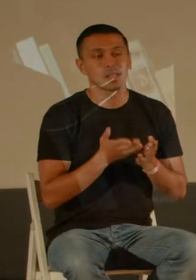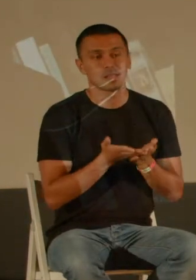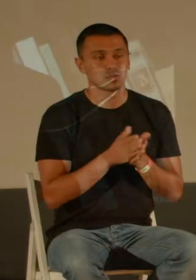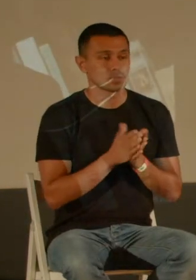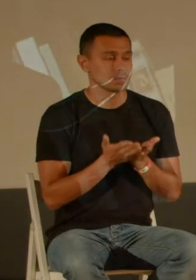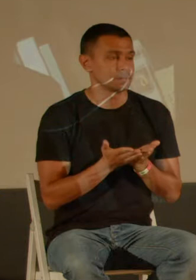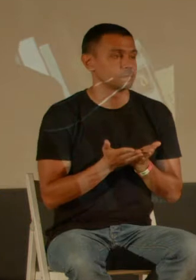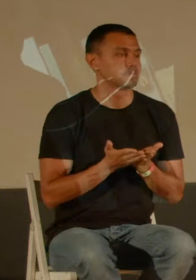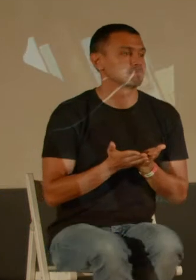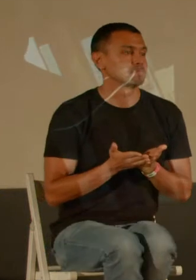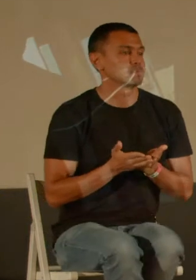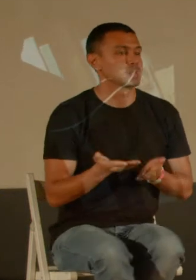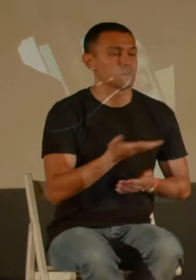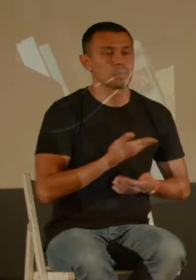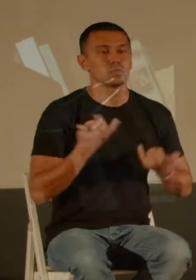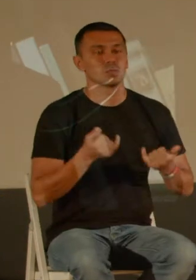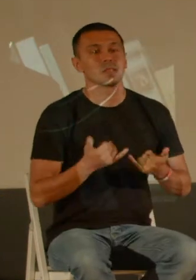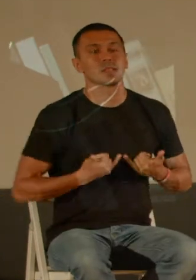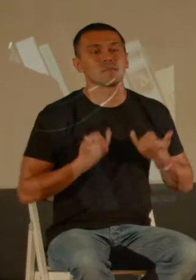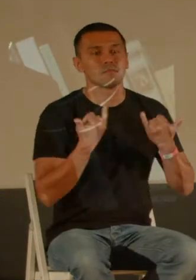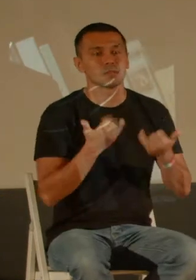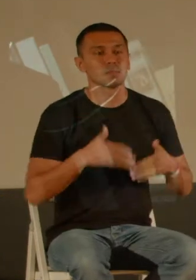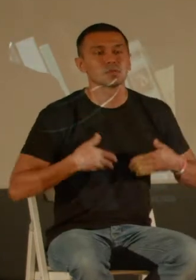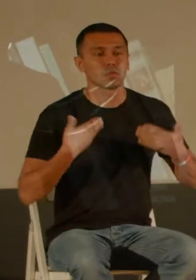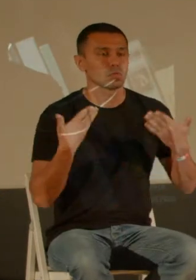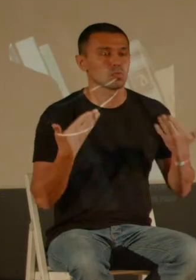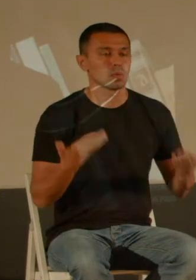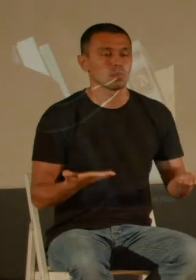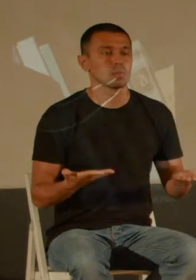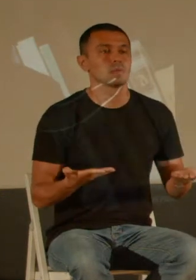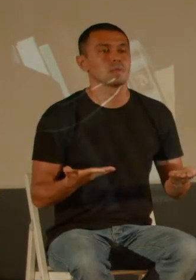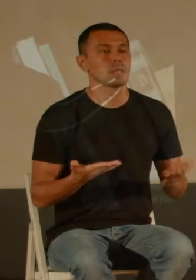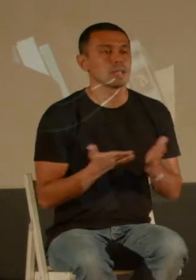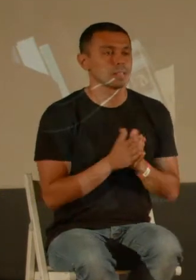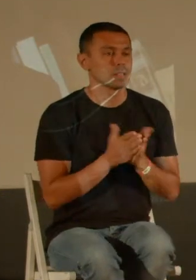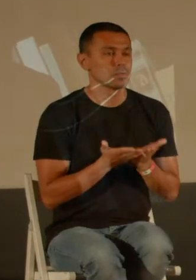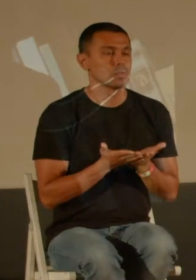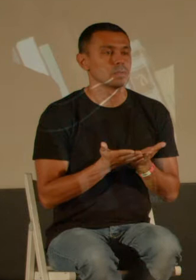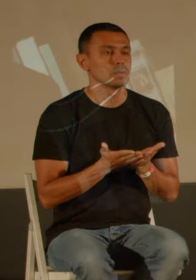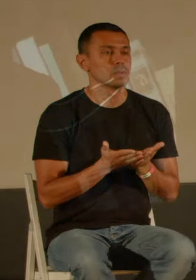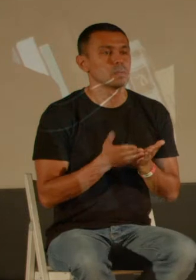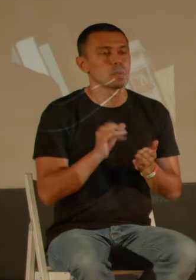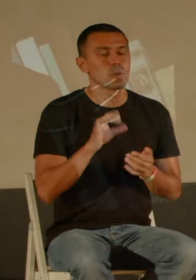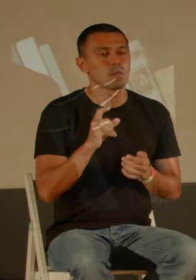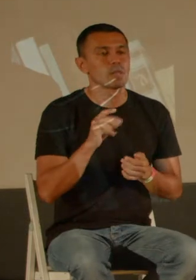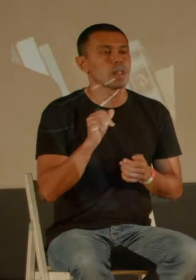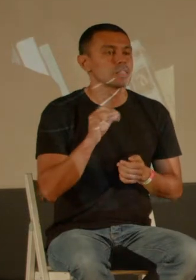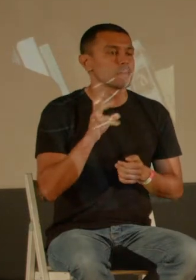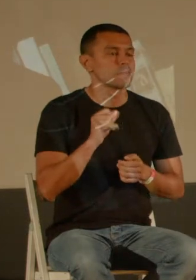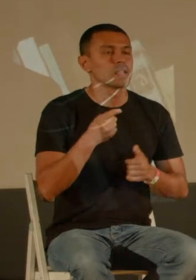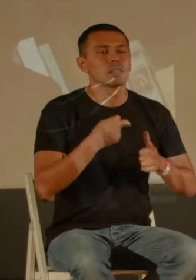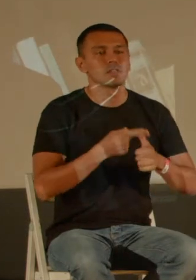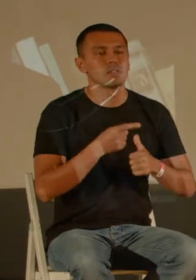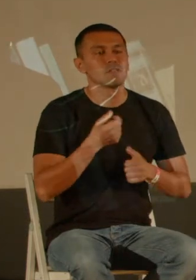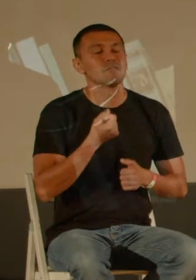книжки. І ми сьогодні для вас презентуємо книгу мемуарів Керолайн Неп, яка